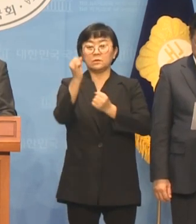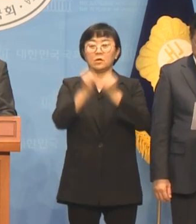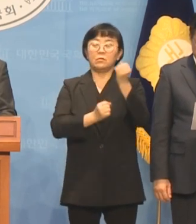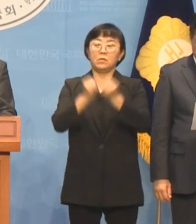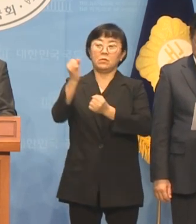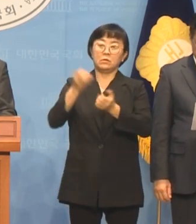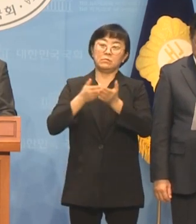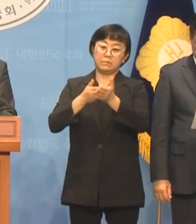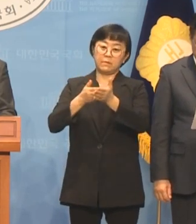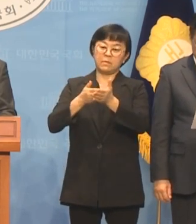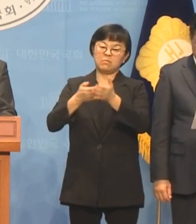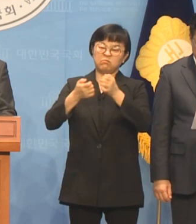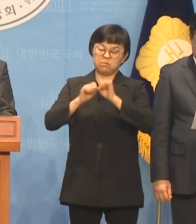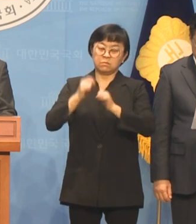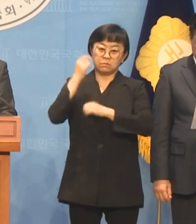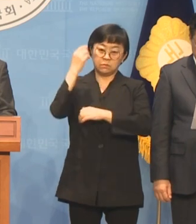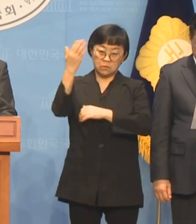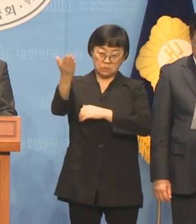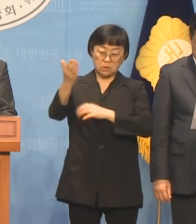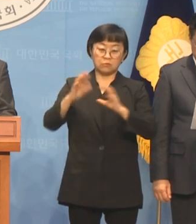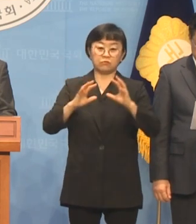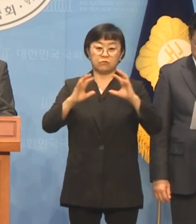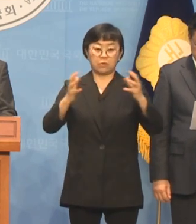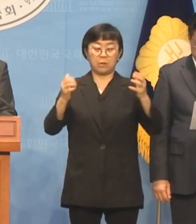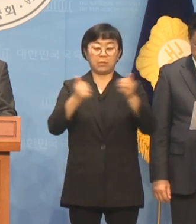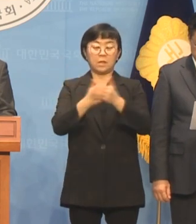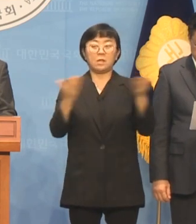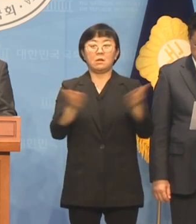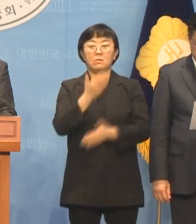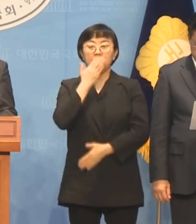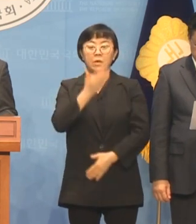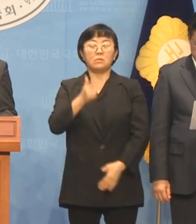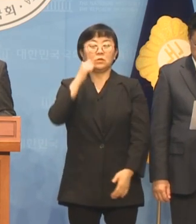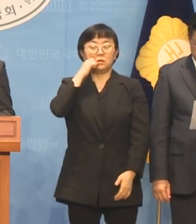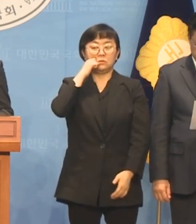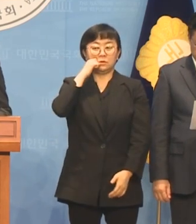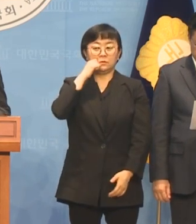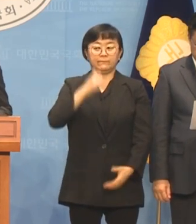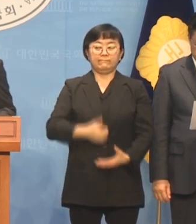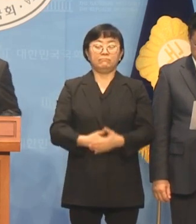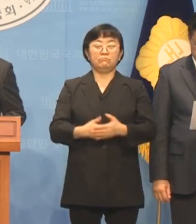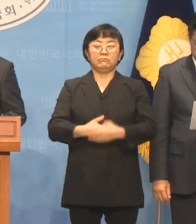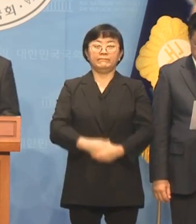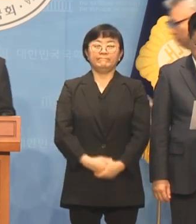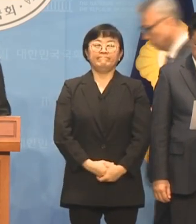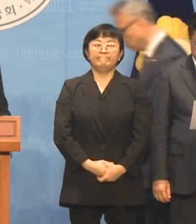요구하고 따져 물어야 하지만 국회는 일을 하지 못하고 있습니다.